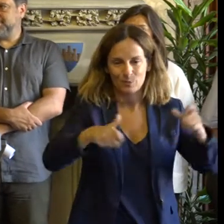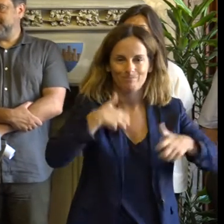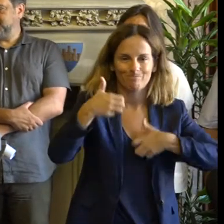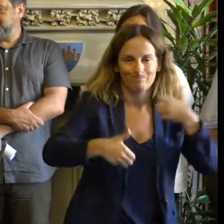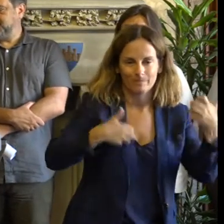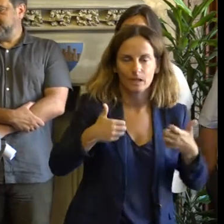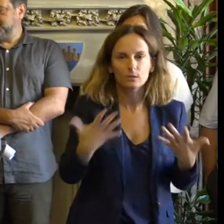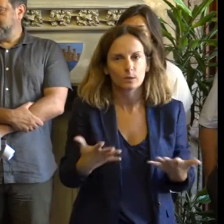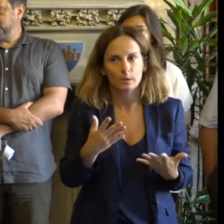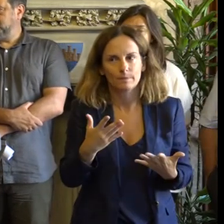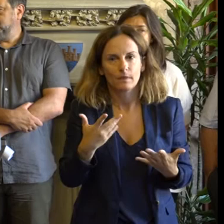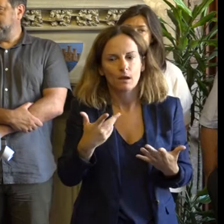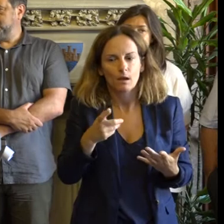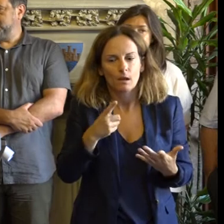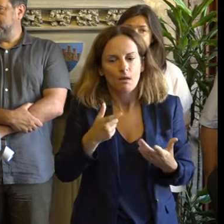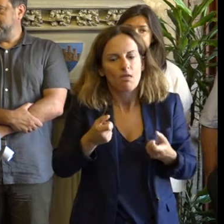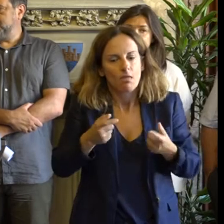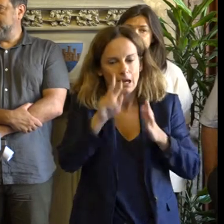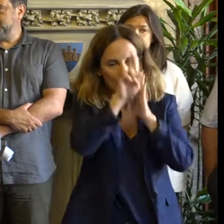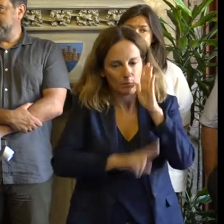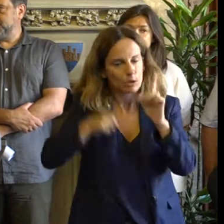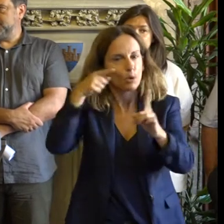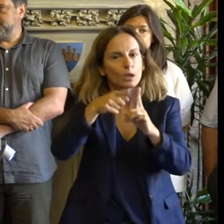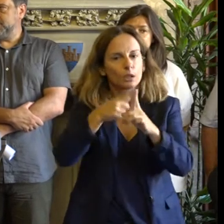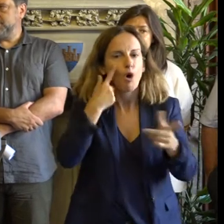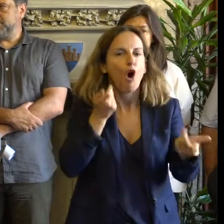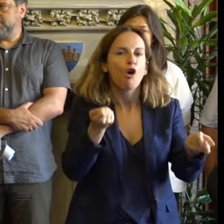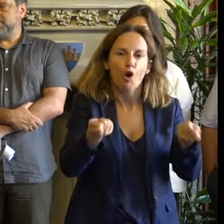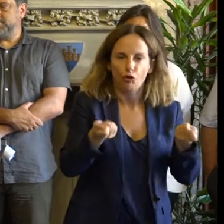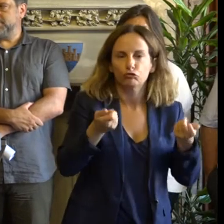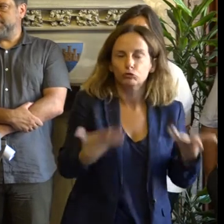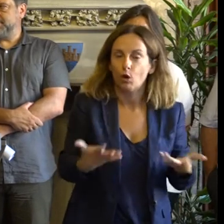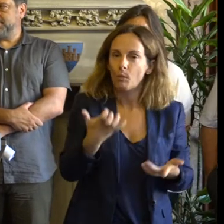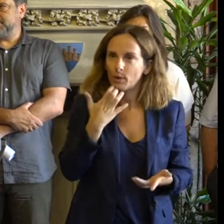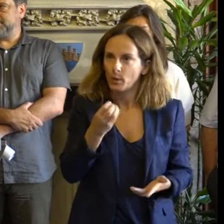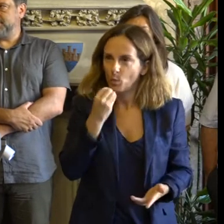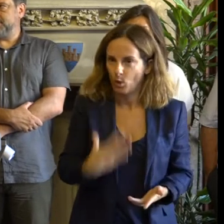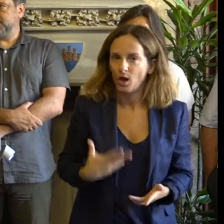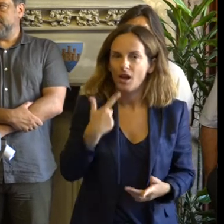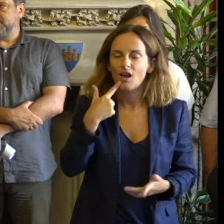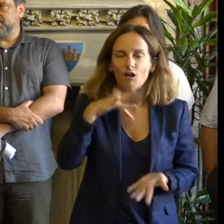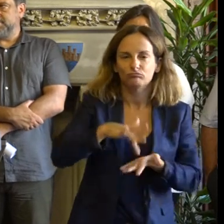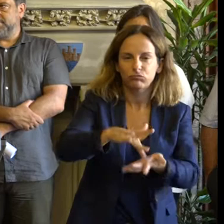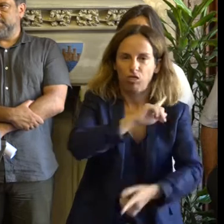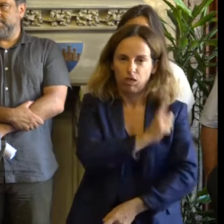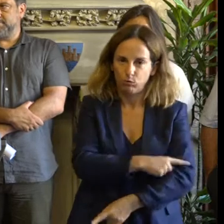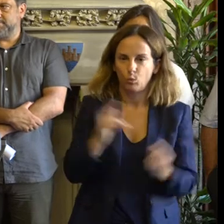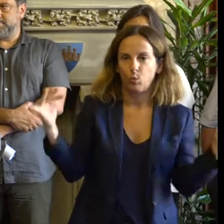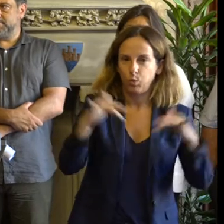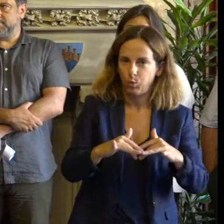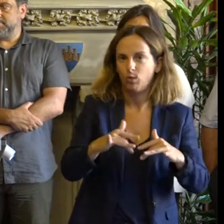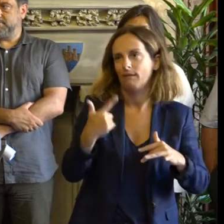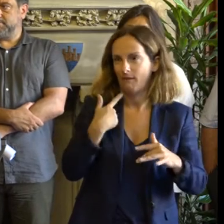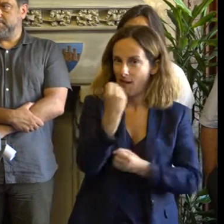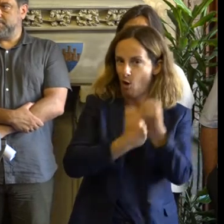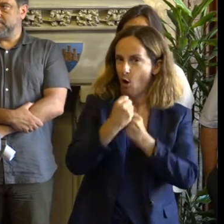d'equilibri entre aquelles activitats esportives que se puguin fer, que al cap i la fi també són un incentiu per dinamitzar l'economia de l'illa, i també